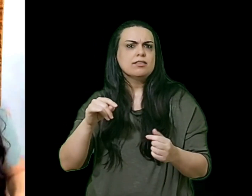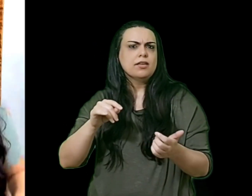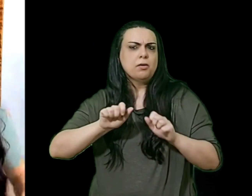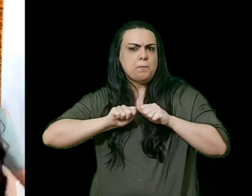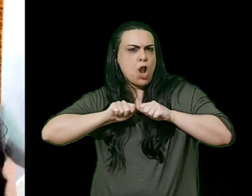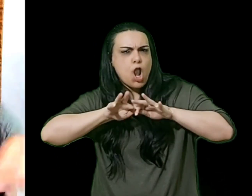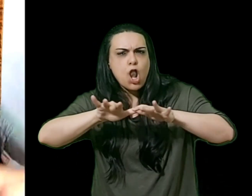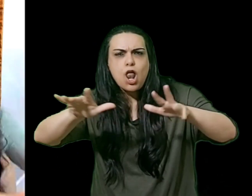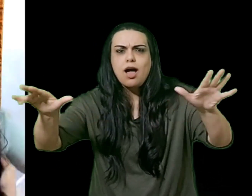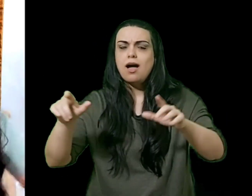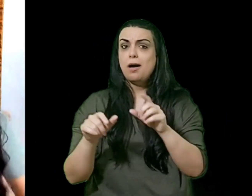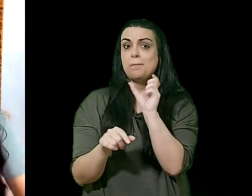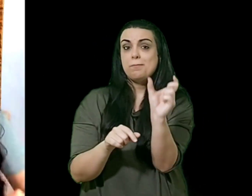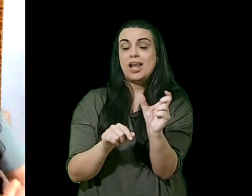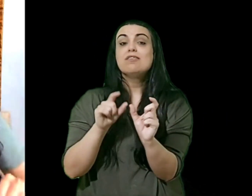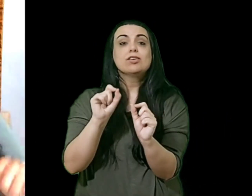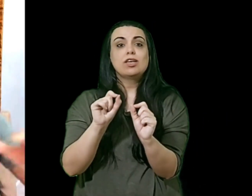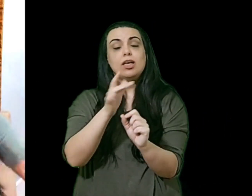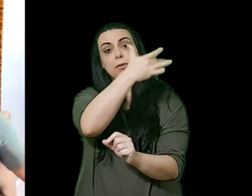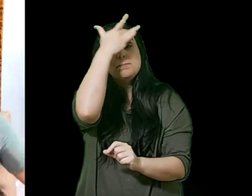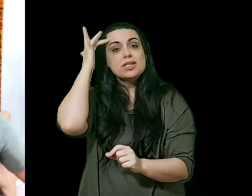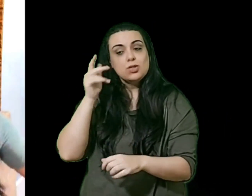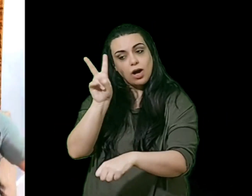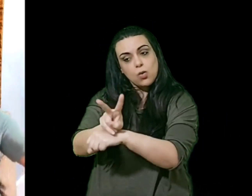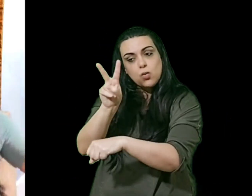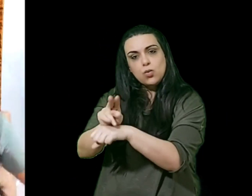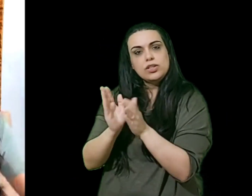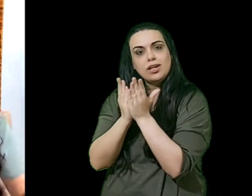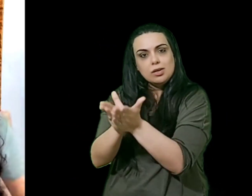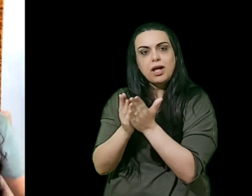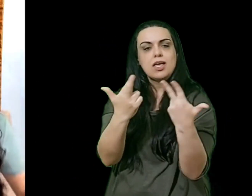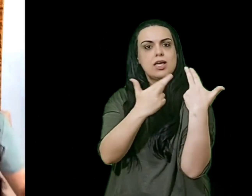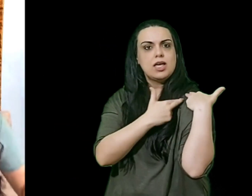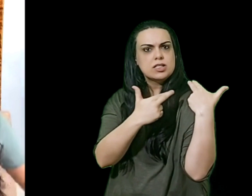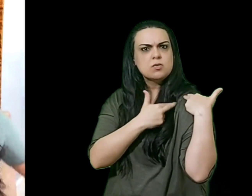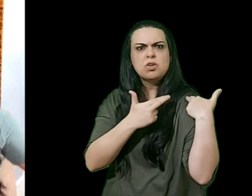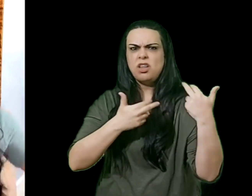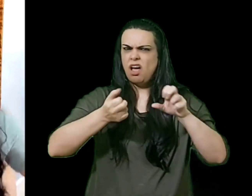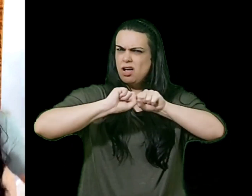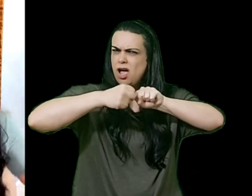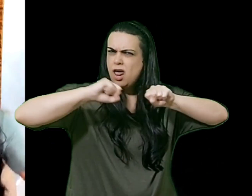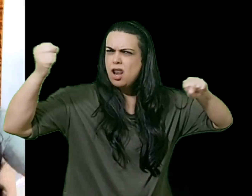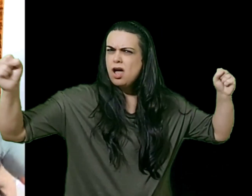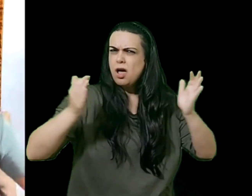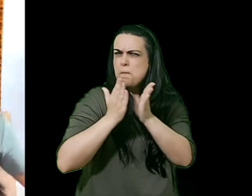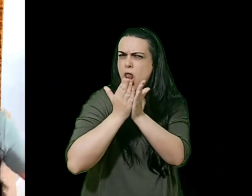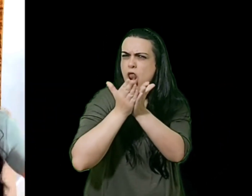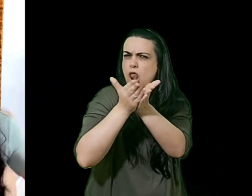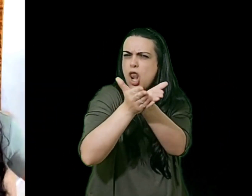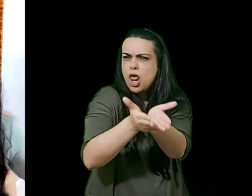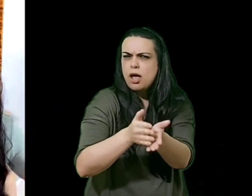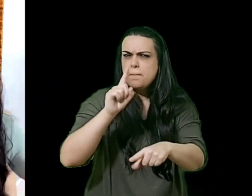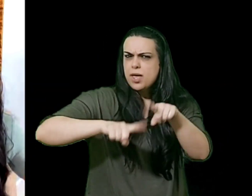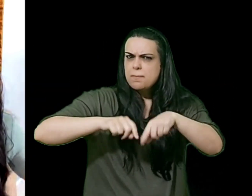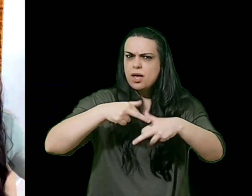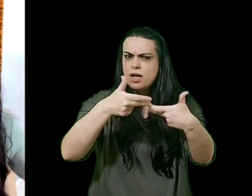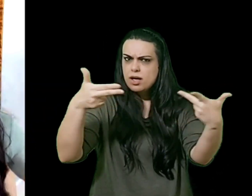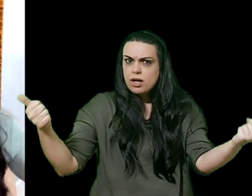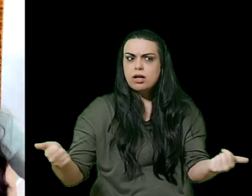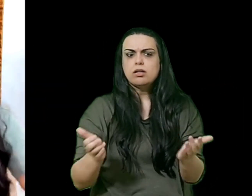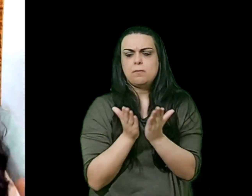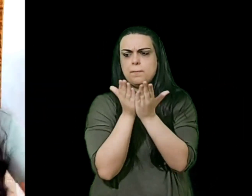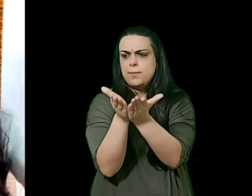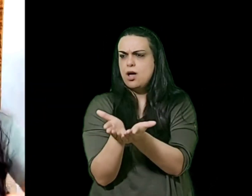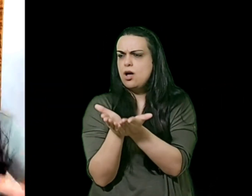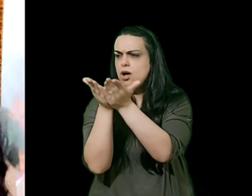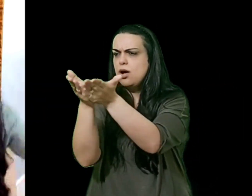galera que cuidava das embarcações, que era responsável por grandes navios mercantes, deixando num porto e levando para outro.